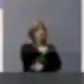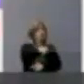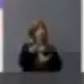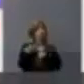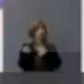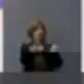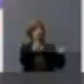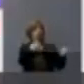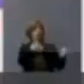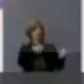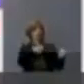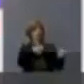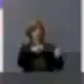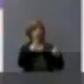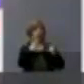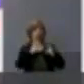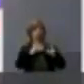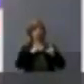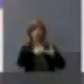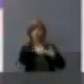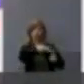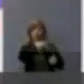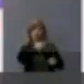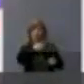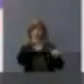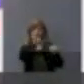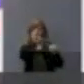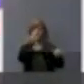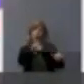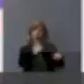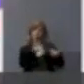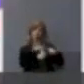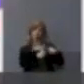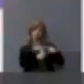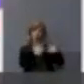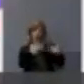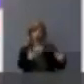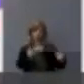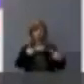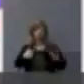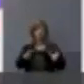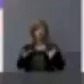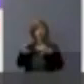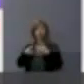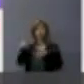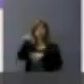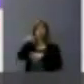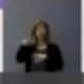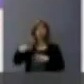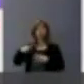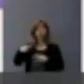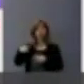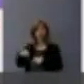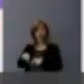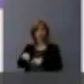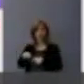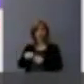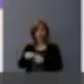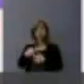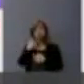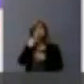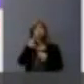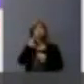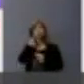risponderà spero in maniera positiva ma noi come gruppo di Italia Viva abbiamo voluto presentare questa interrogazione